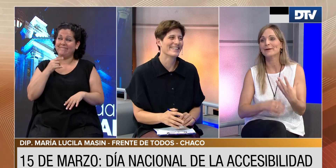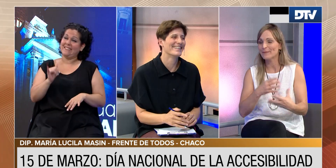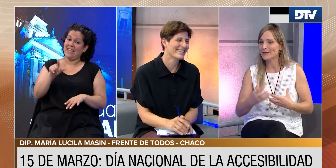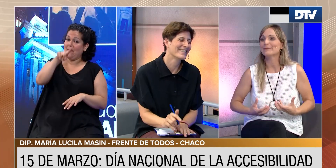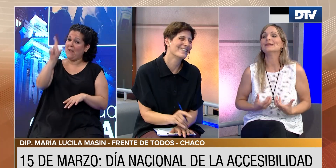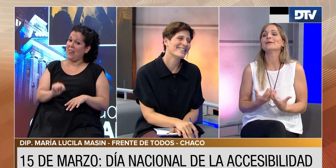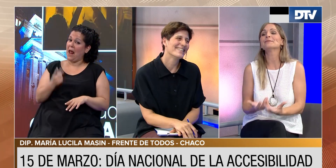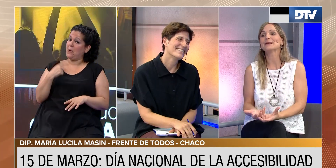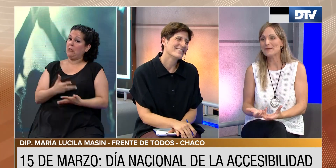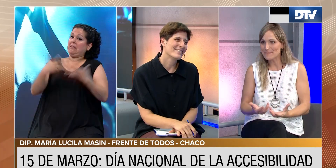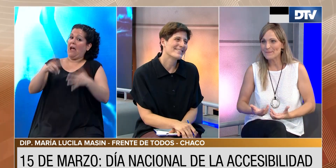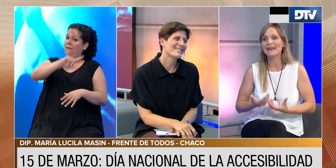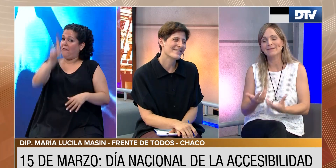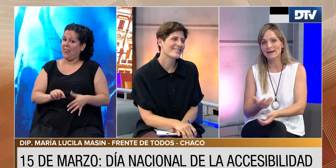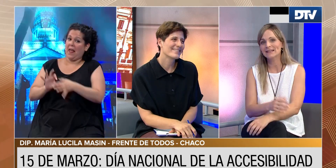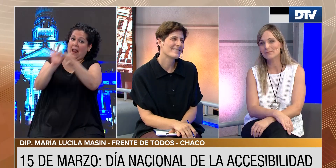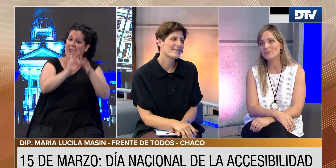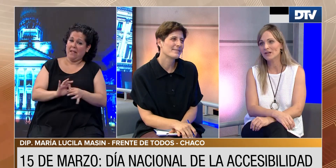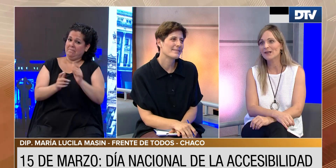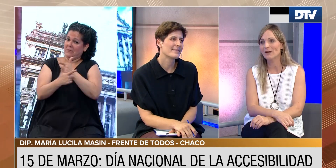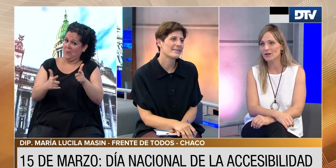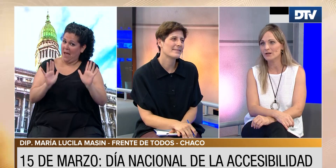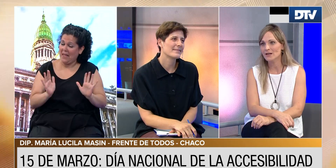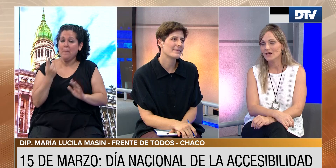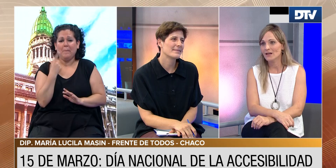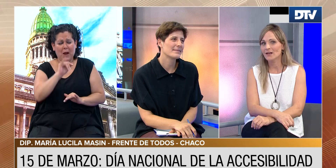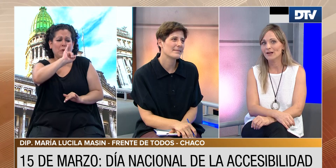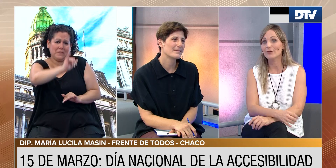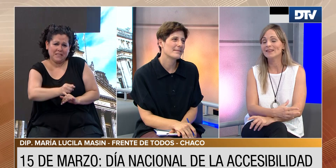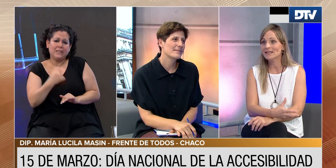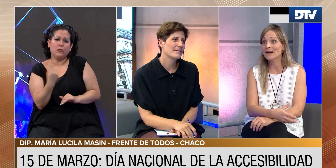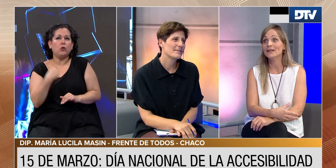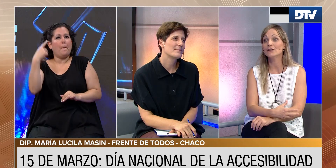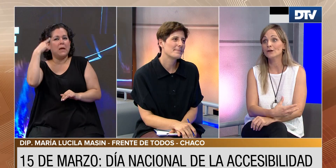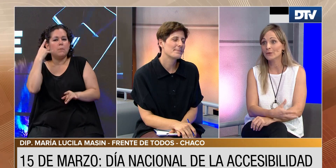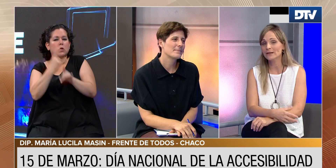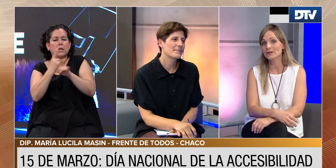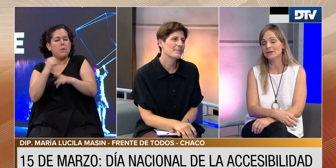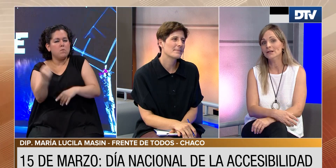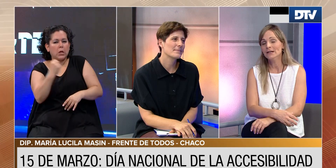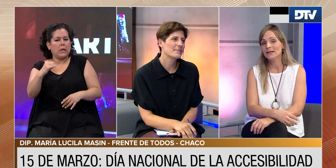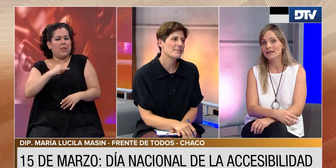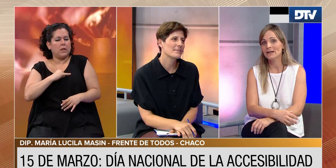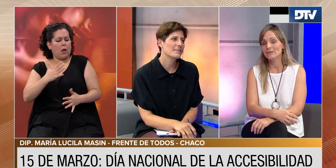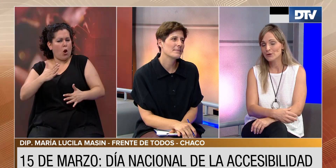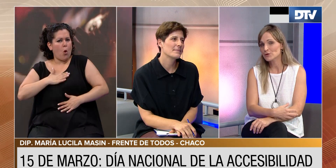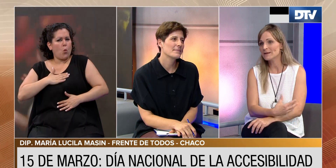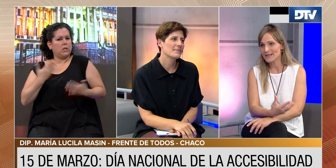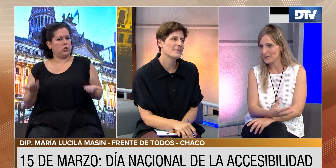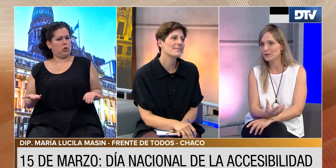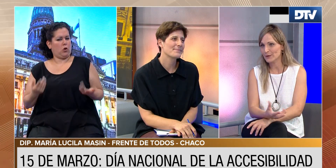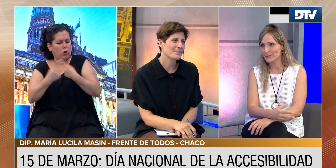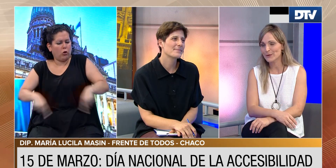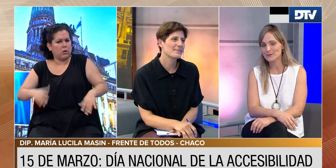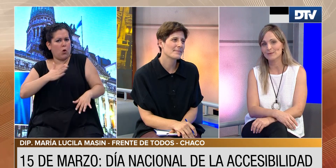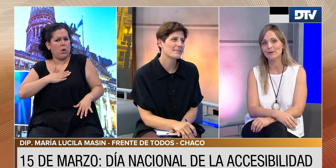bueno, pero también le ponemos el cuerpo para también poner en valor lo identitario, lo nuestro. Digo, yo